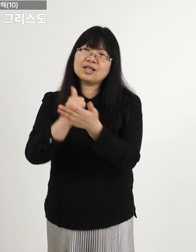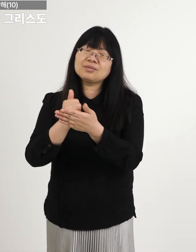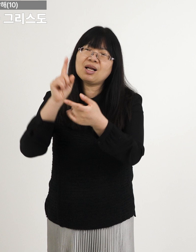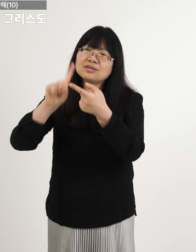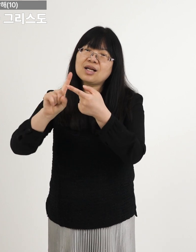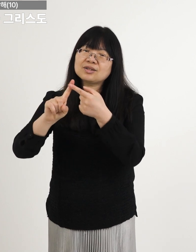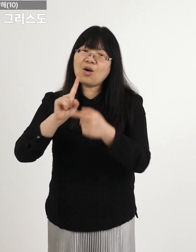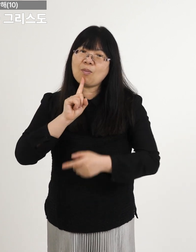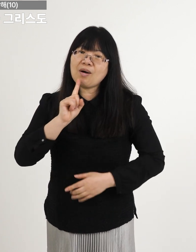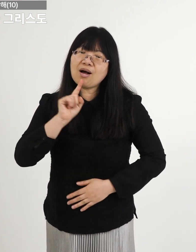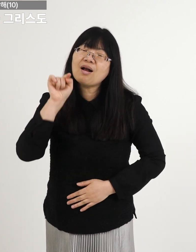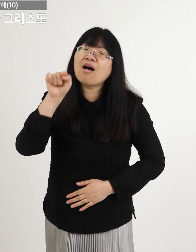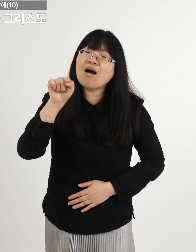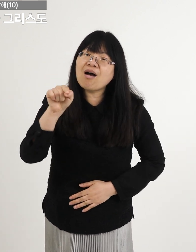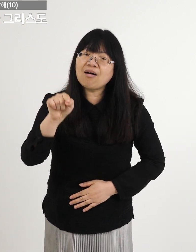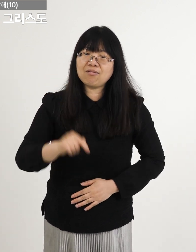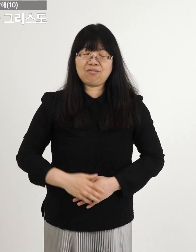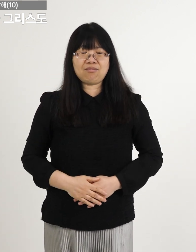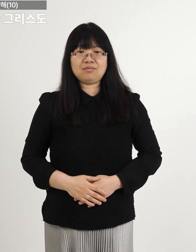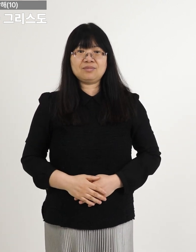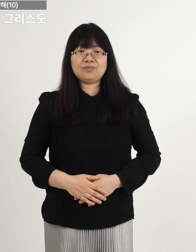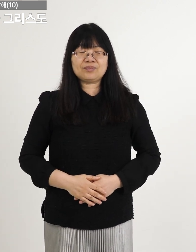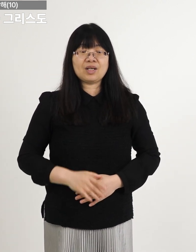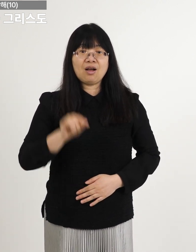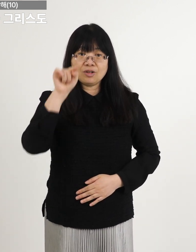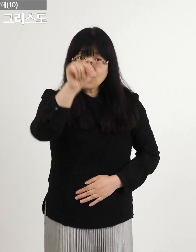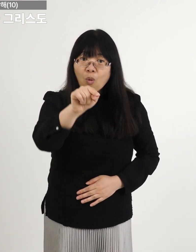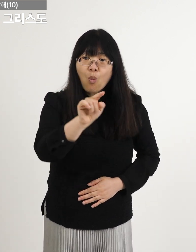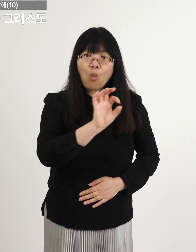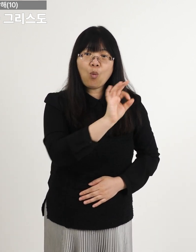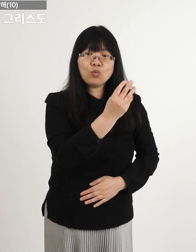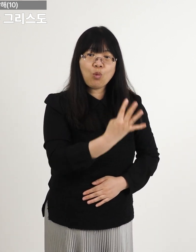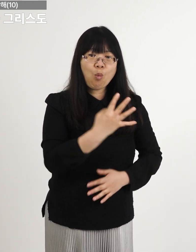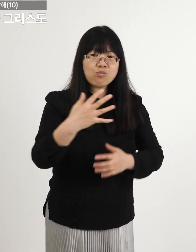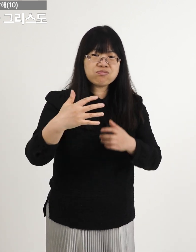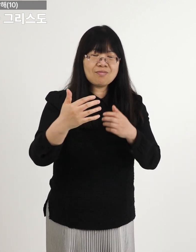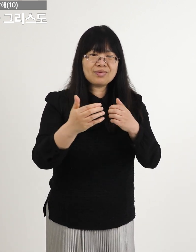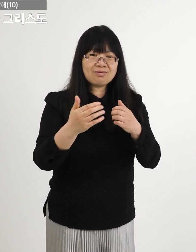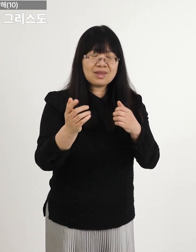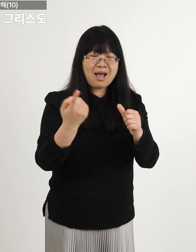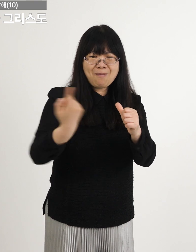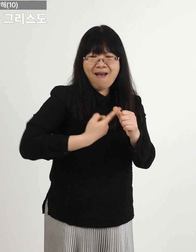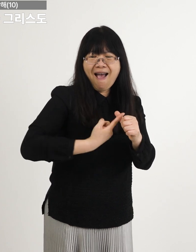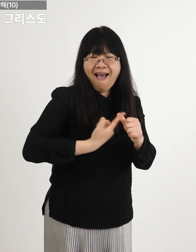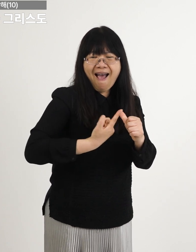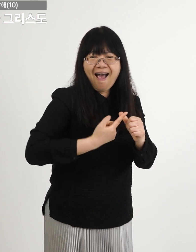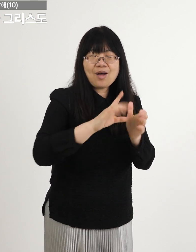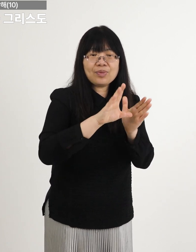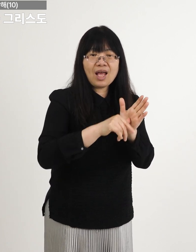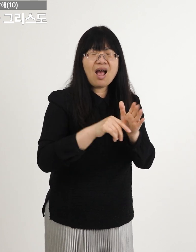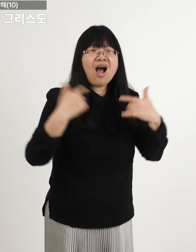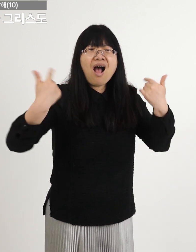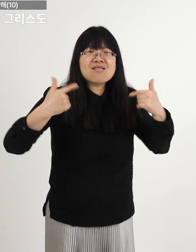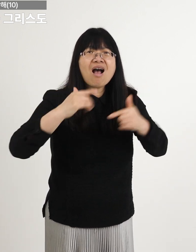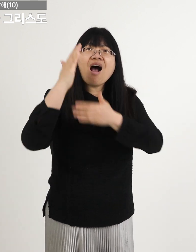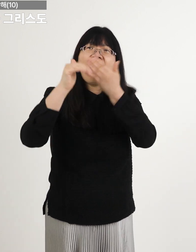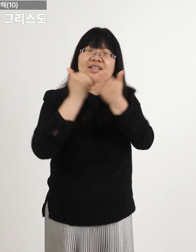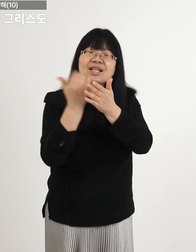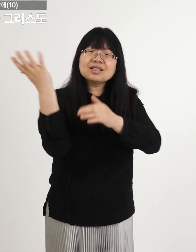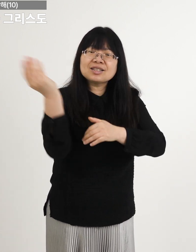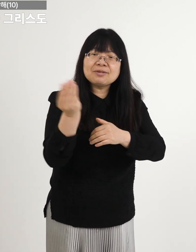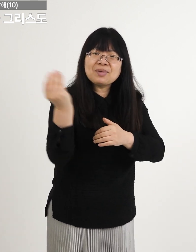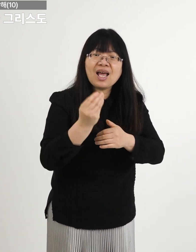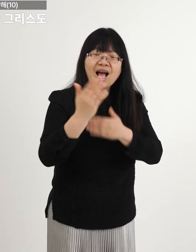말한 것이, 너희가 그 욥을 공격할 때 뭐 껄핏하면 하나님이